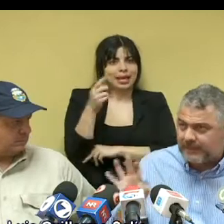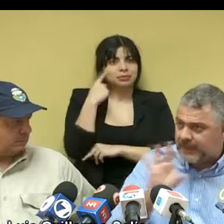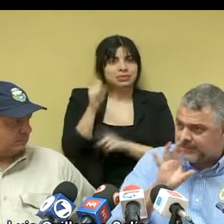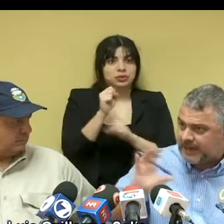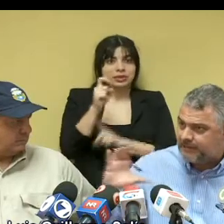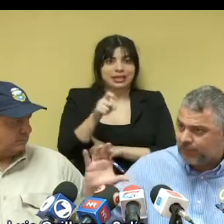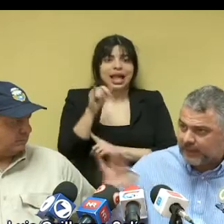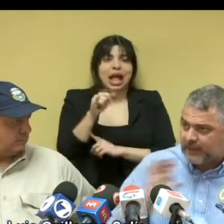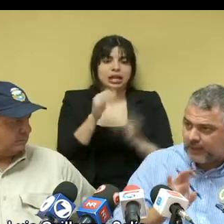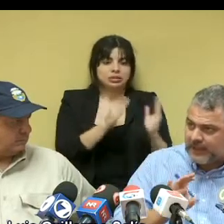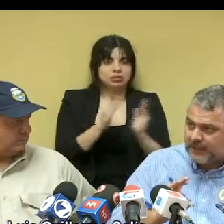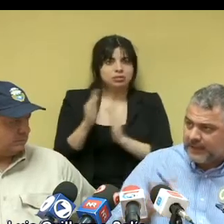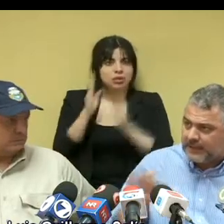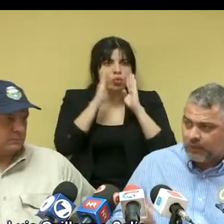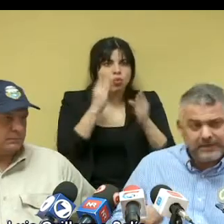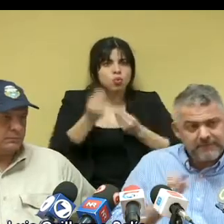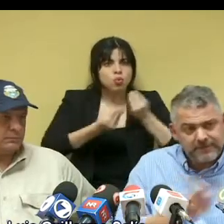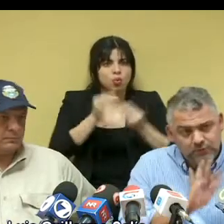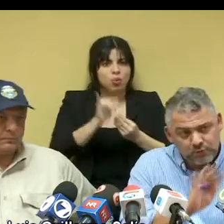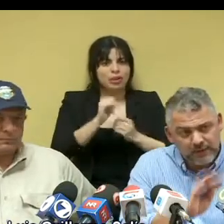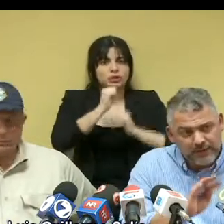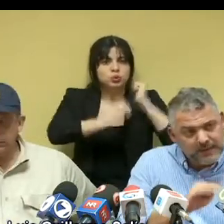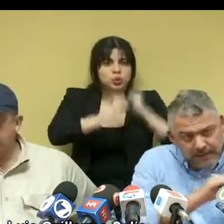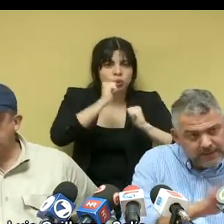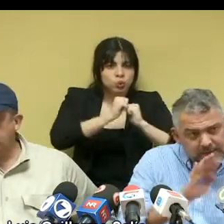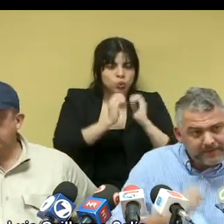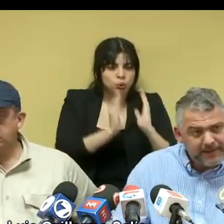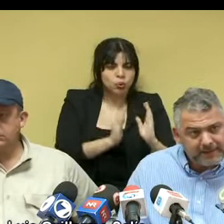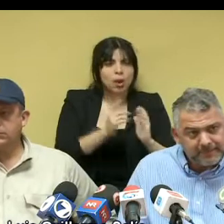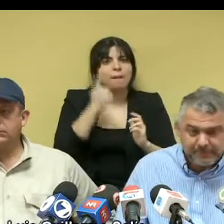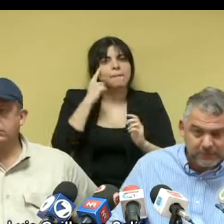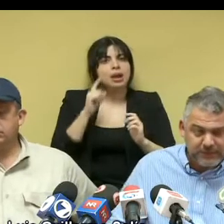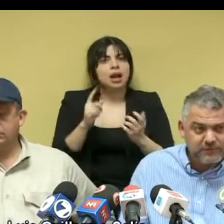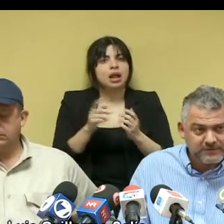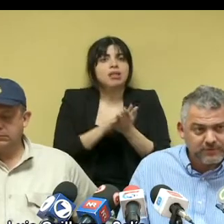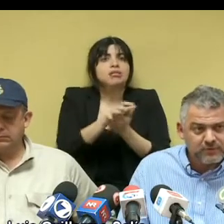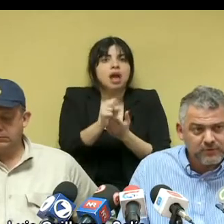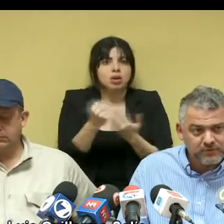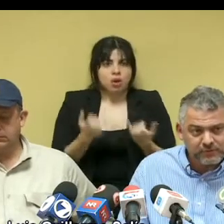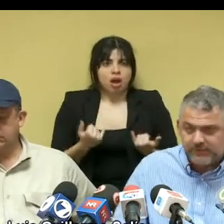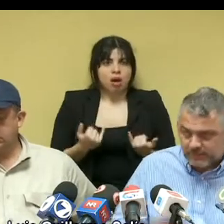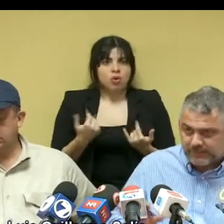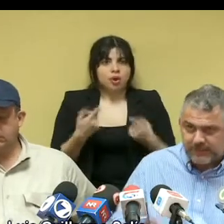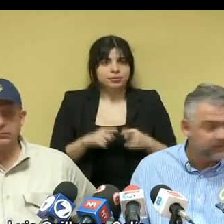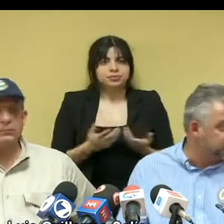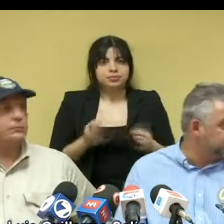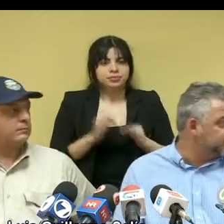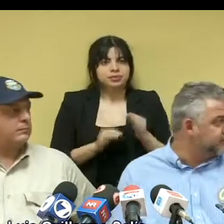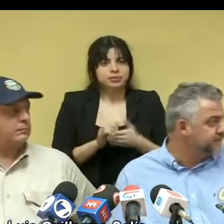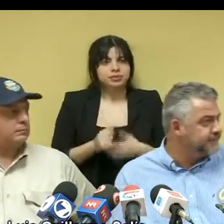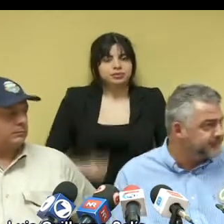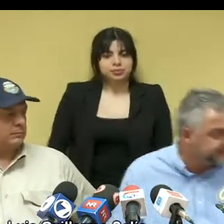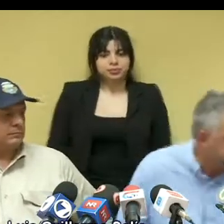lo amerita. Ese es el enfoque y el abordaje de lo que es infraestructura para los daños que estamos sufriendo. Para que lo que